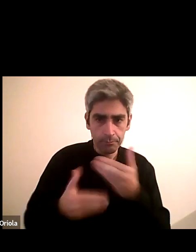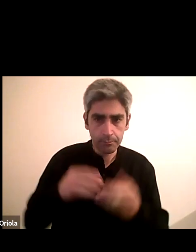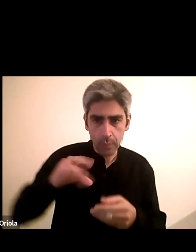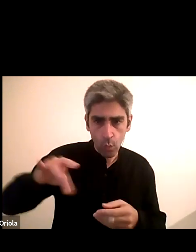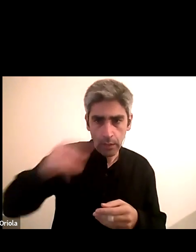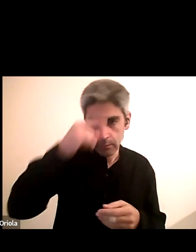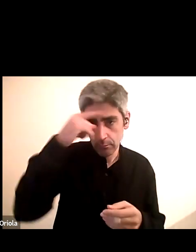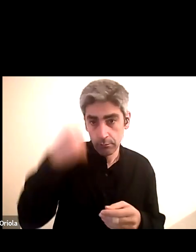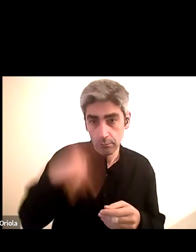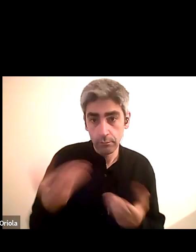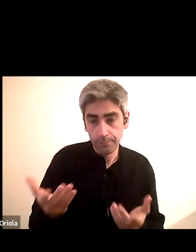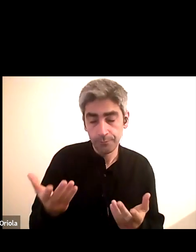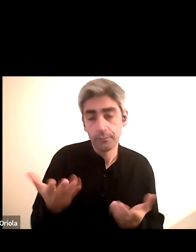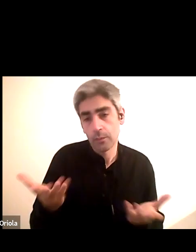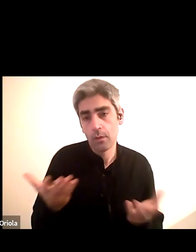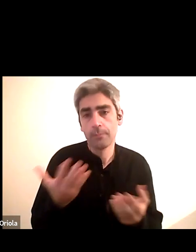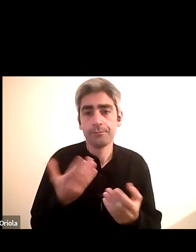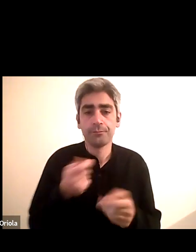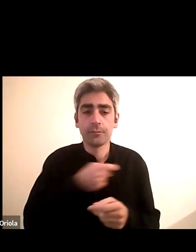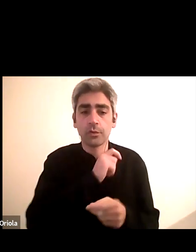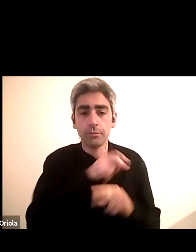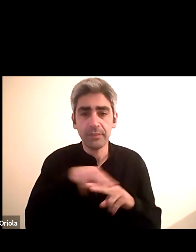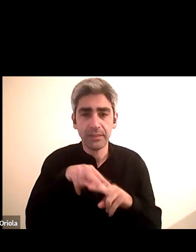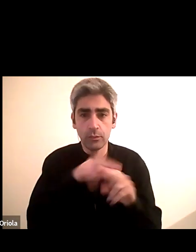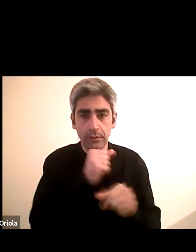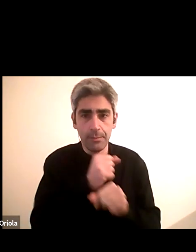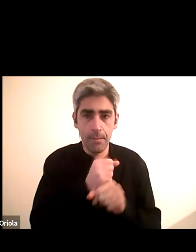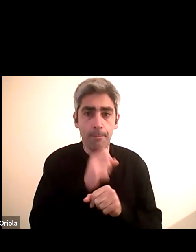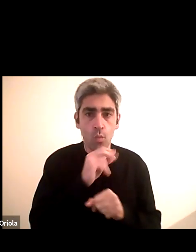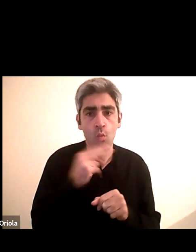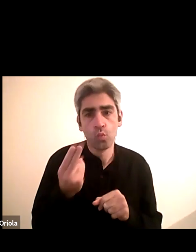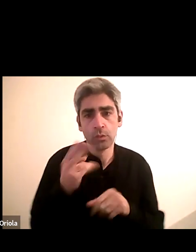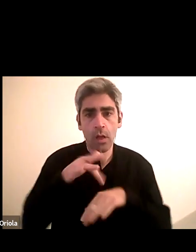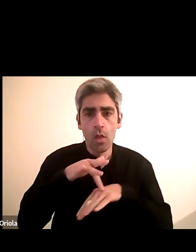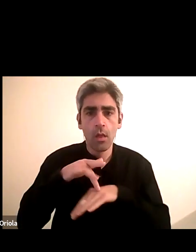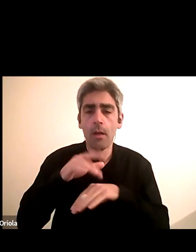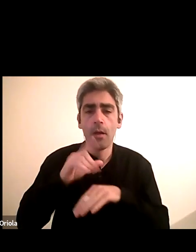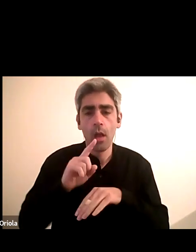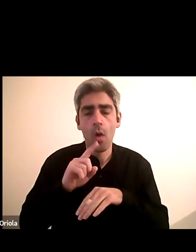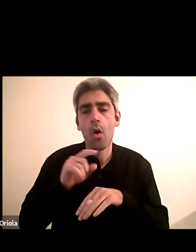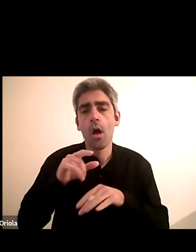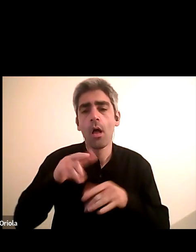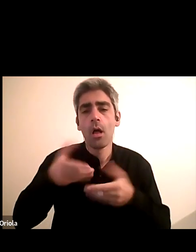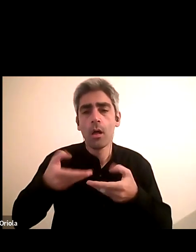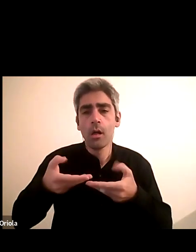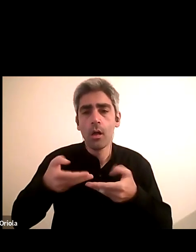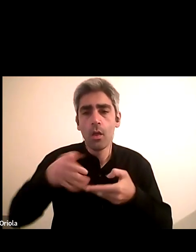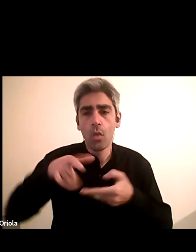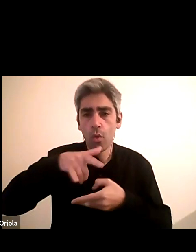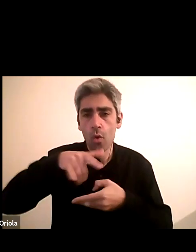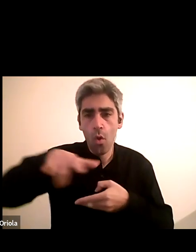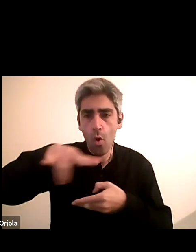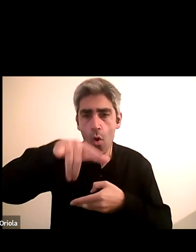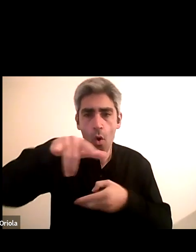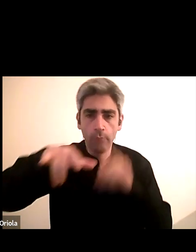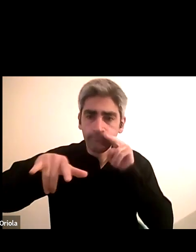é enorme e, portanto, a própria Inspeção de Trabalho poderá vir a utilizar drones como meios